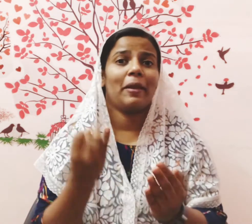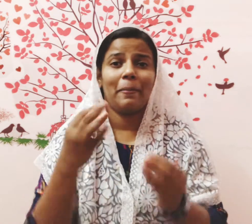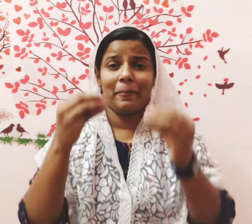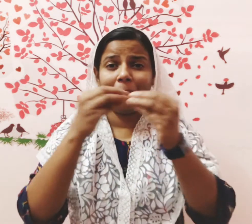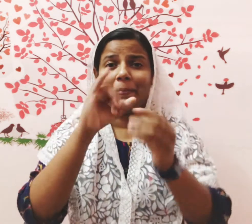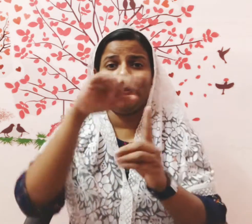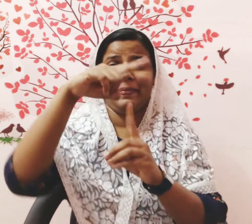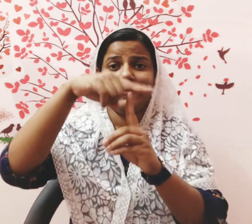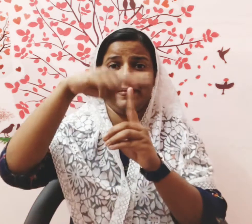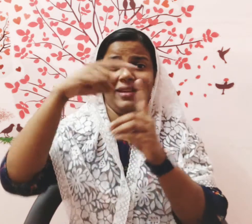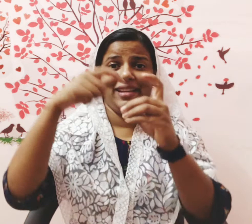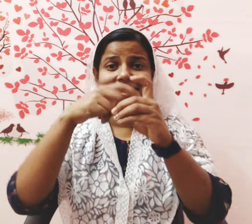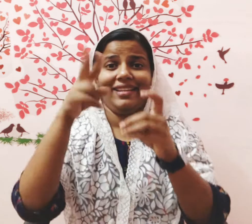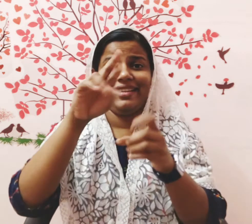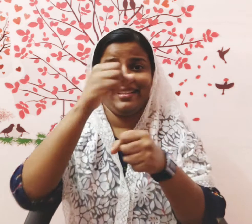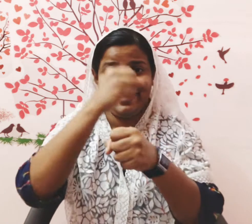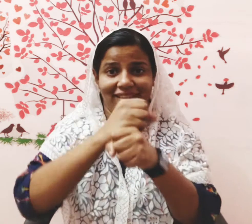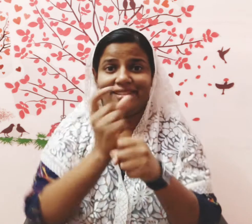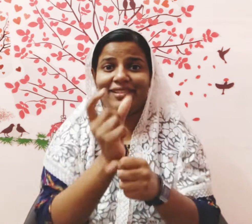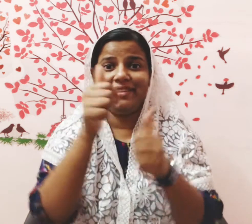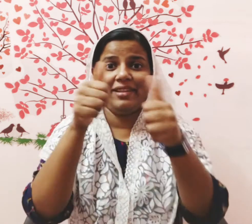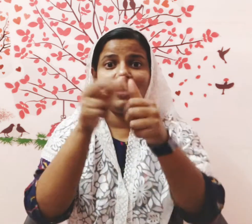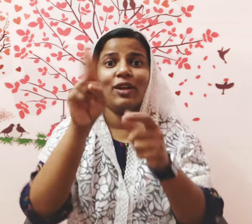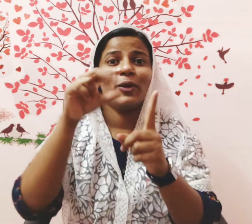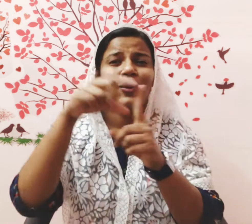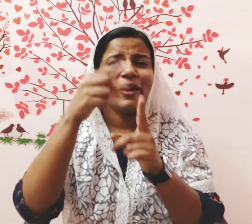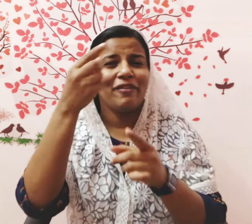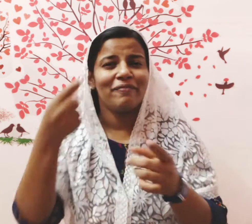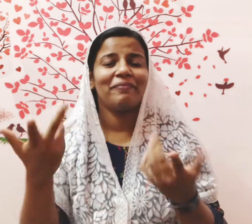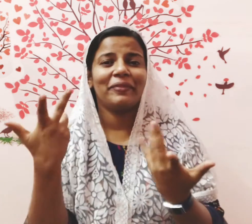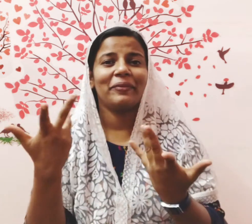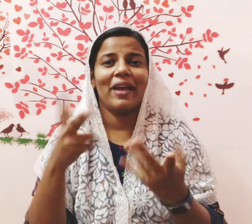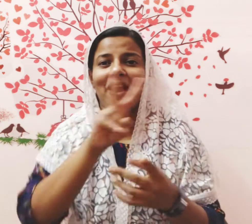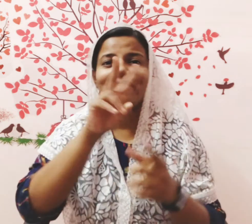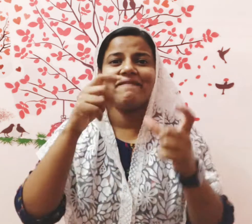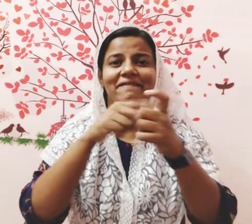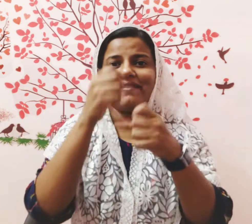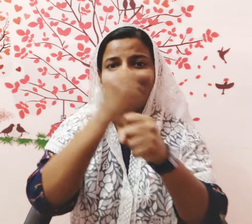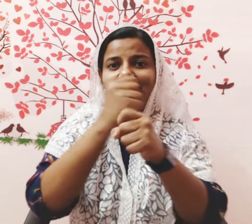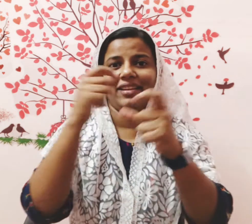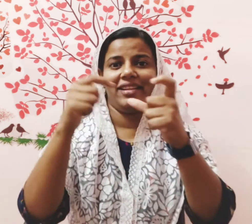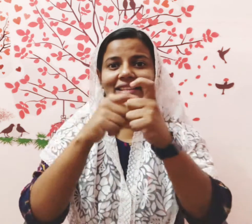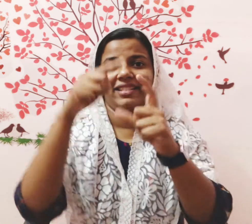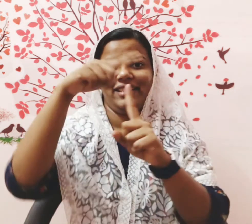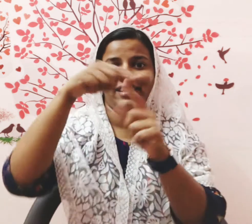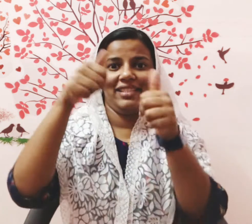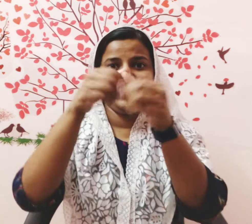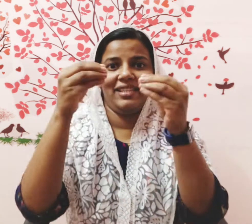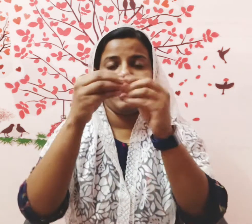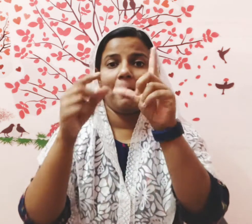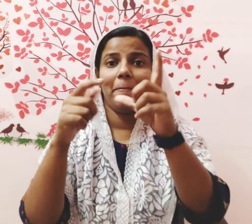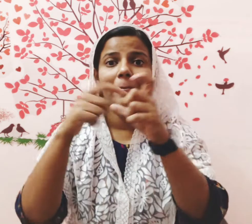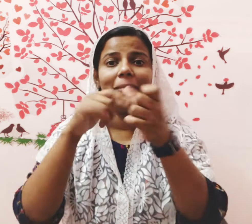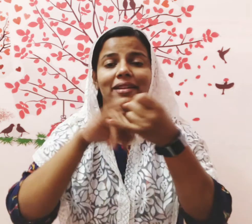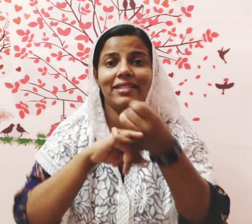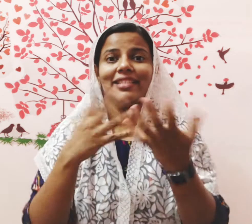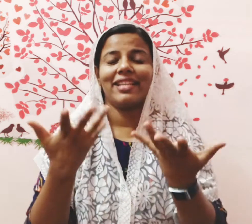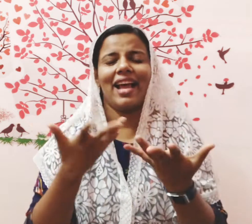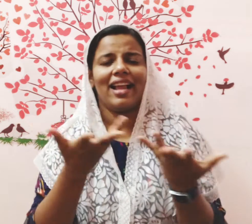കഴിയും. ഇല്ലെങ്കിൽ നമ്മൾ പറയുമോ, ആ ഇത് കണ്ടോ, ഈ സ്റ്റംപ് കണ്ടോ, അല്ലെങ്കിൽ ഈ മെയിൻ കമ്പ് കണ്ടോ അതിൻ്റെ ചില്ലികളായി എന്ന് നമ്മൾ പറയുമോ?